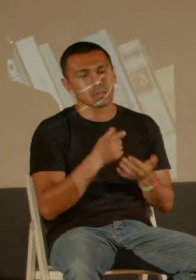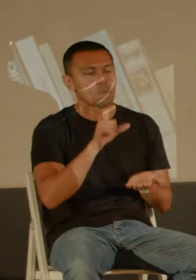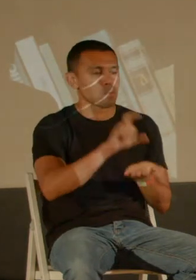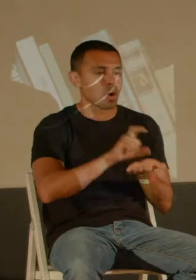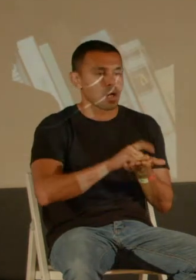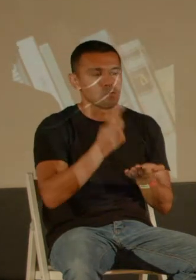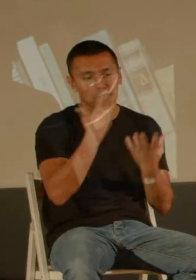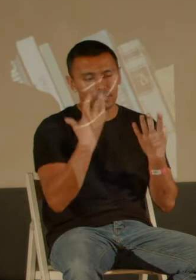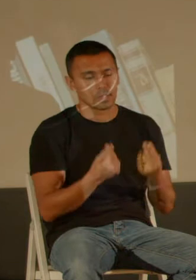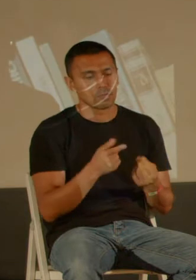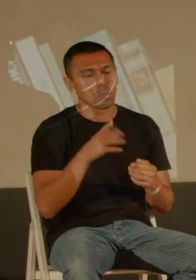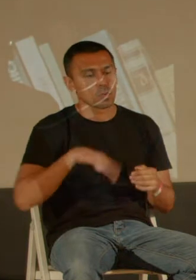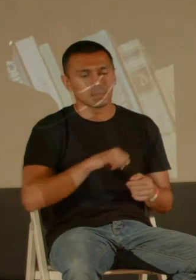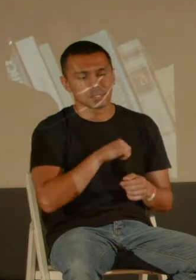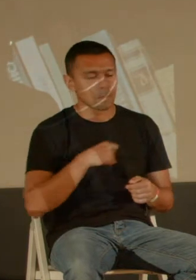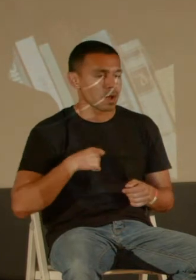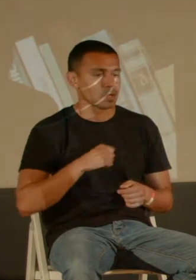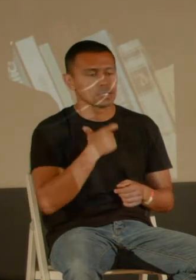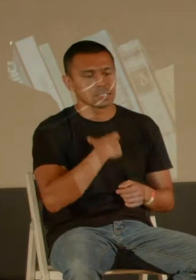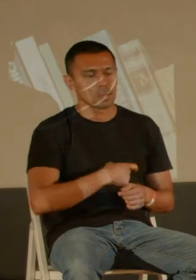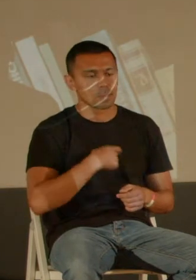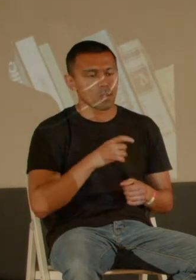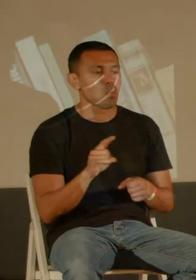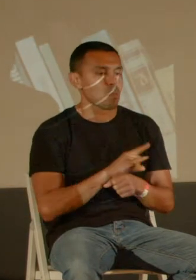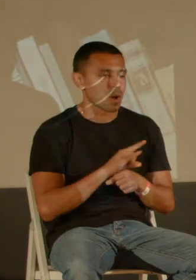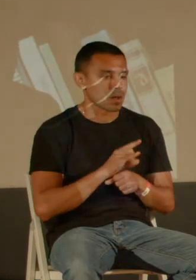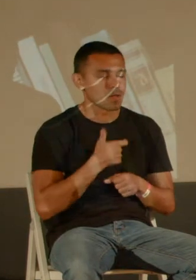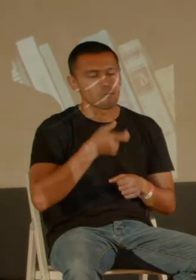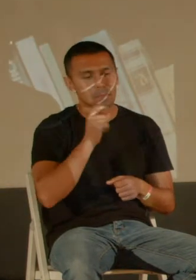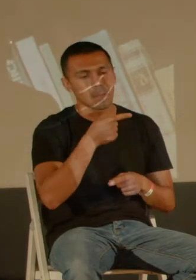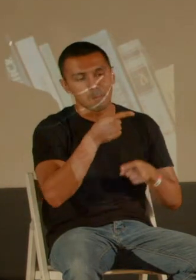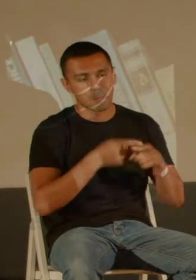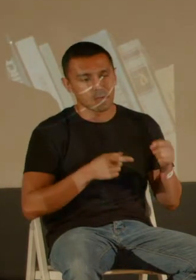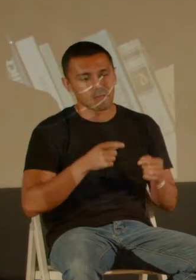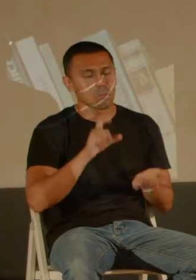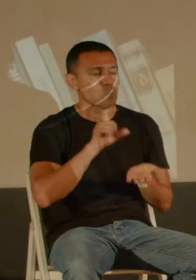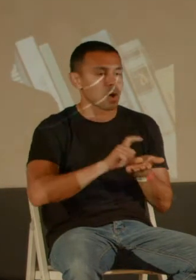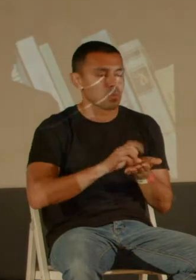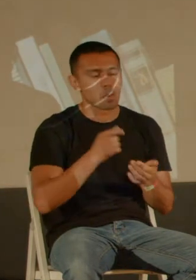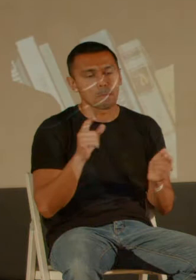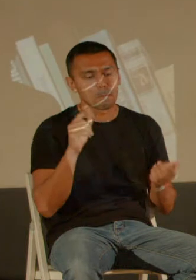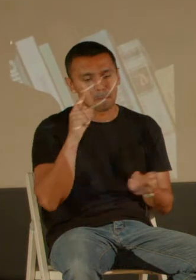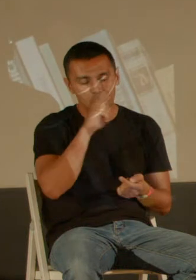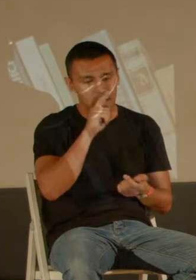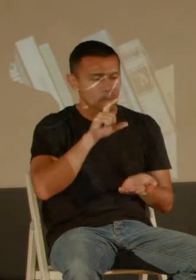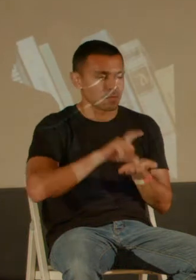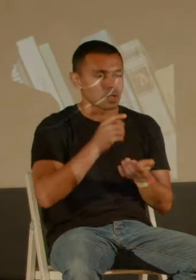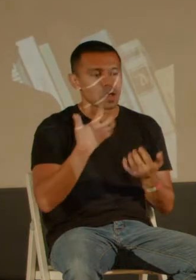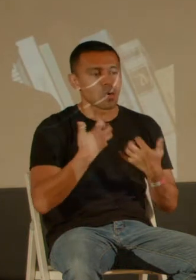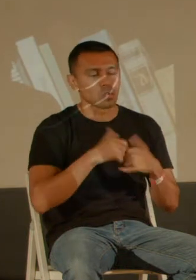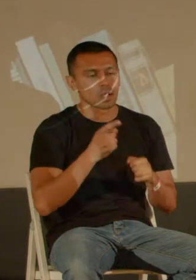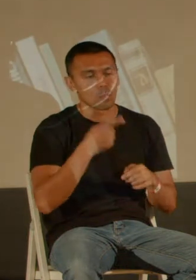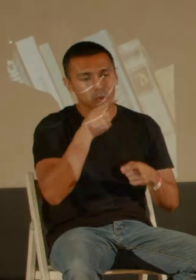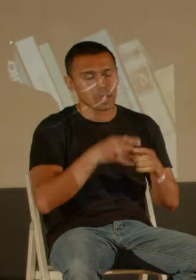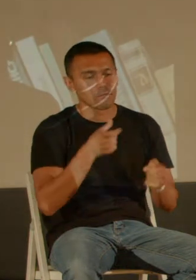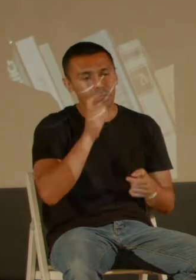бокал в день. Як вона потім сама себе обманює. Я випила пів бокала або маленький бокал, він рахується за половинку.